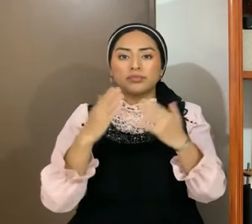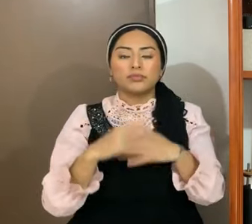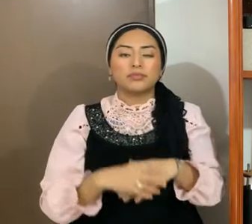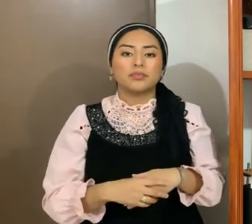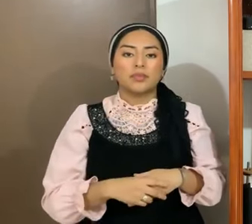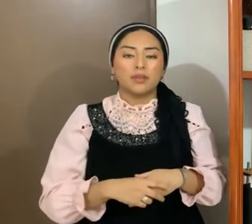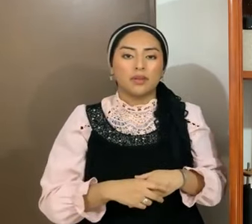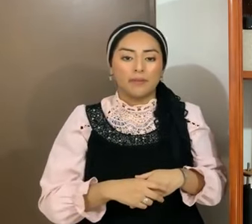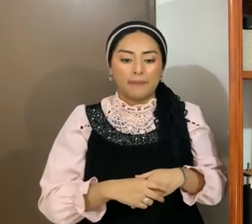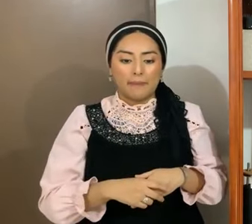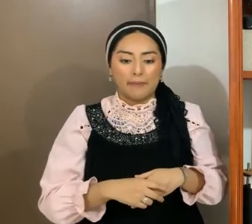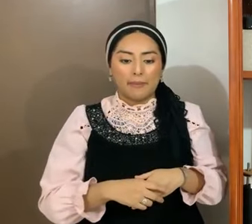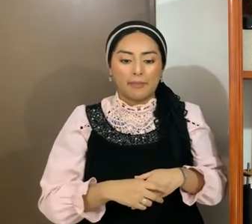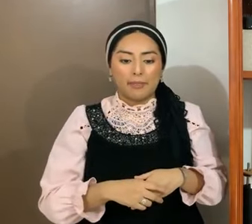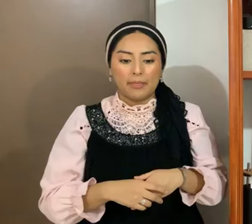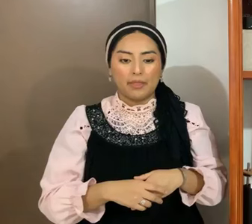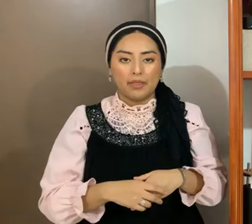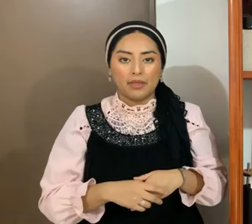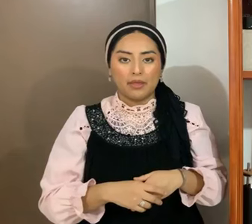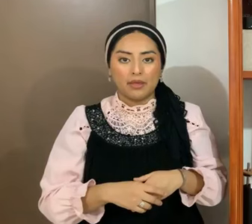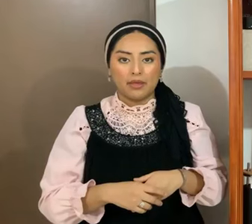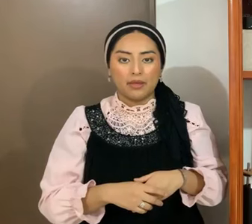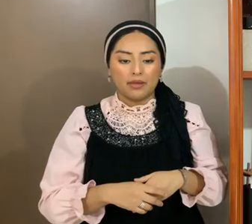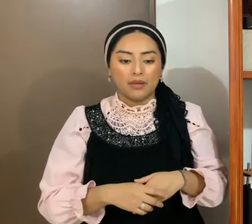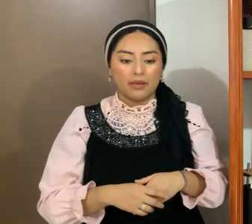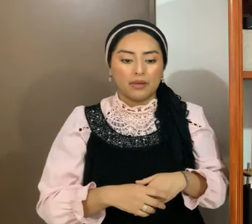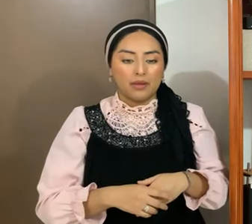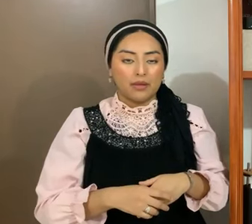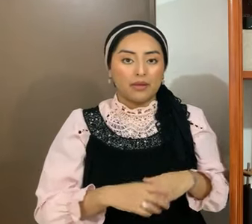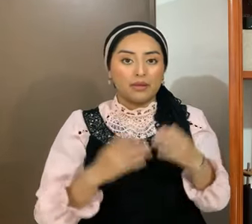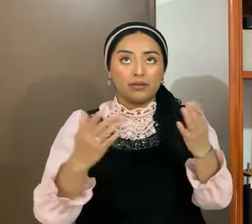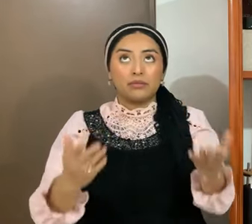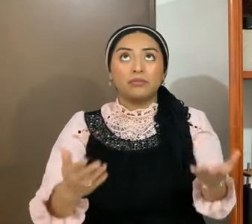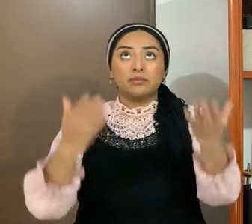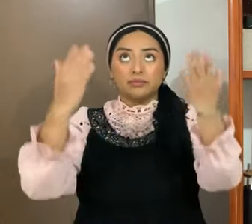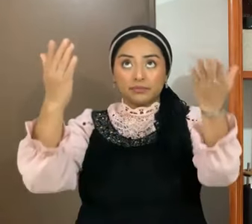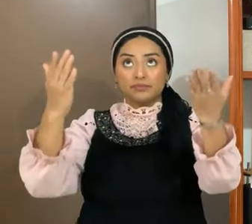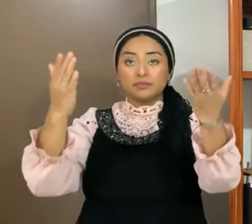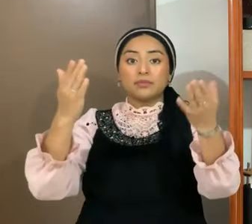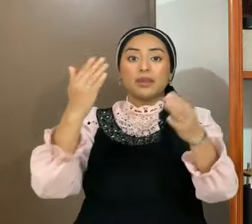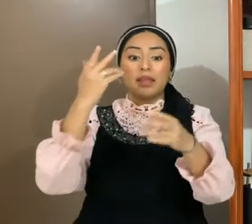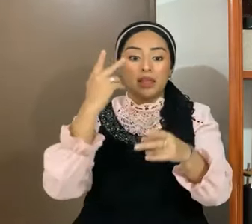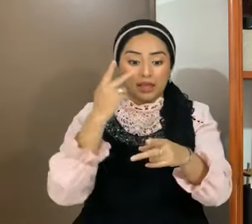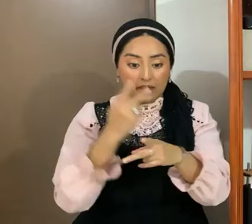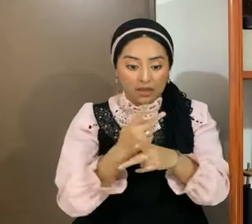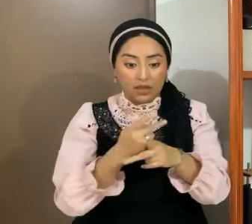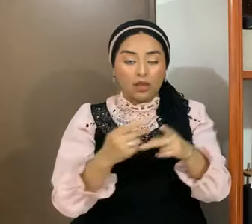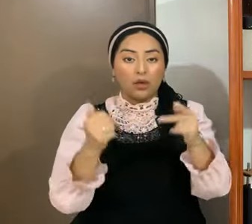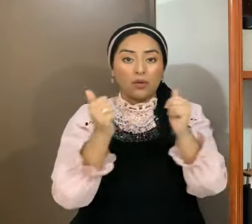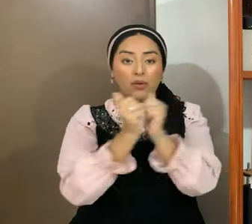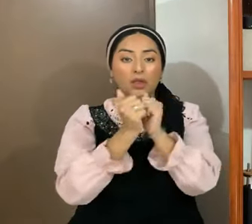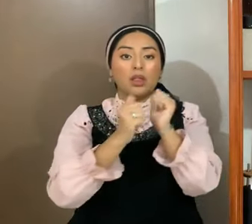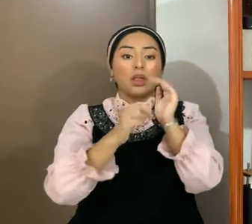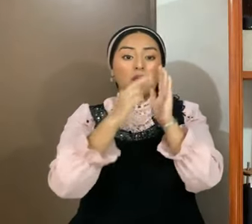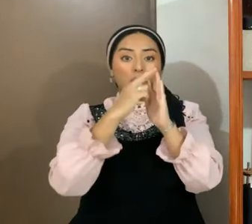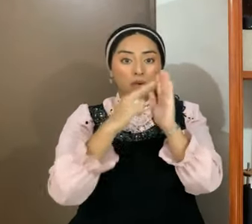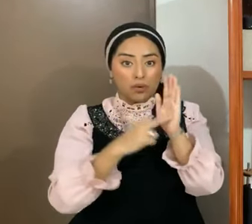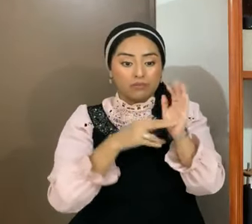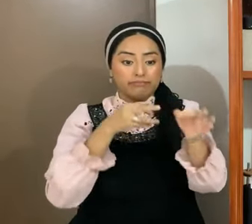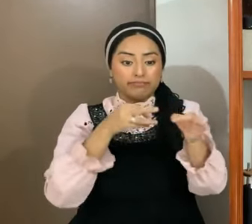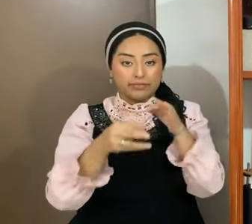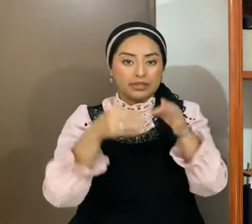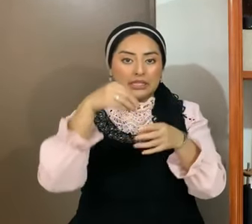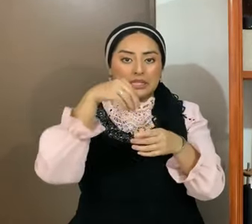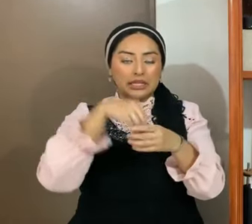este sacrificio? Fíjense cómo estaba dado desde el principio. Este sacrificio cumplía con las normas que están descritas